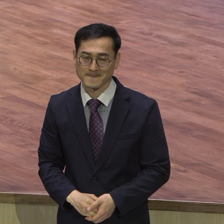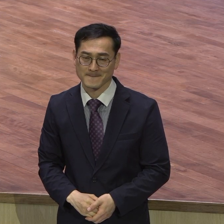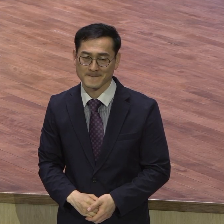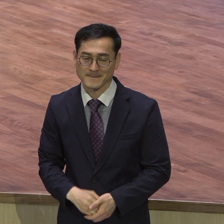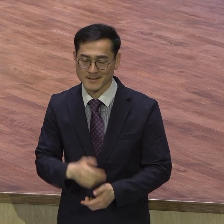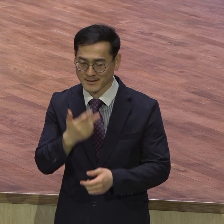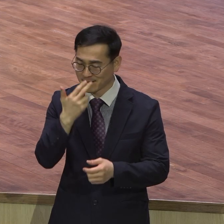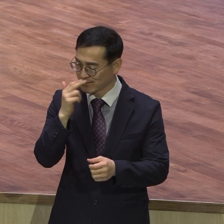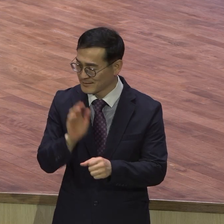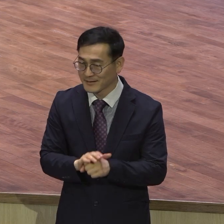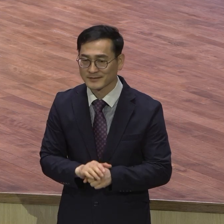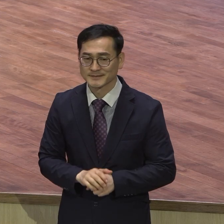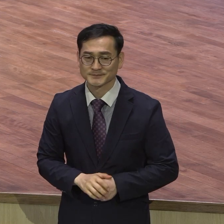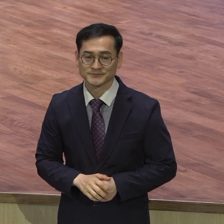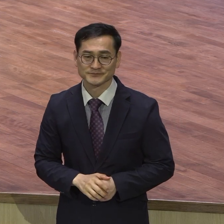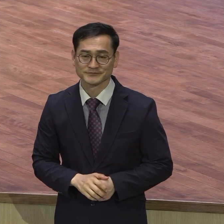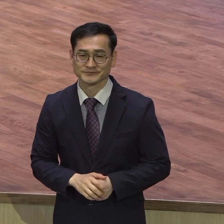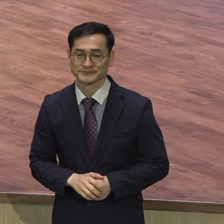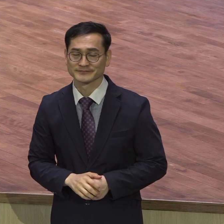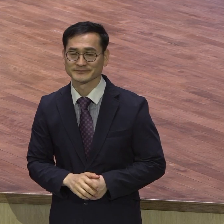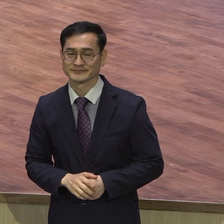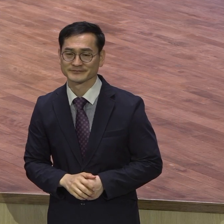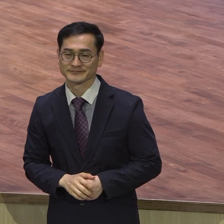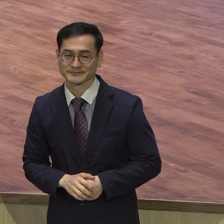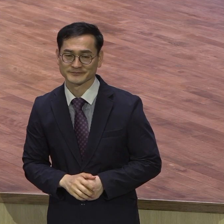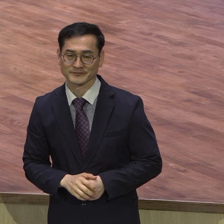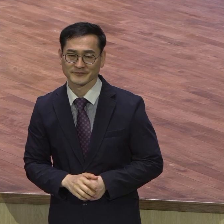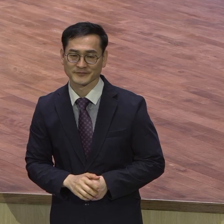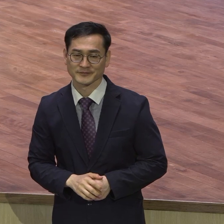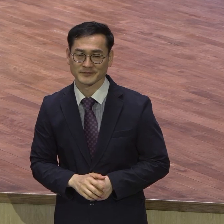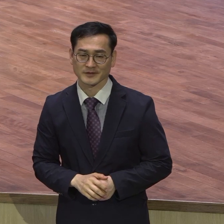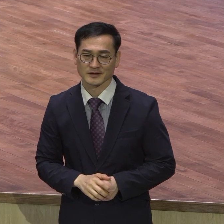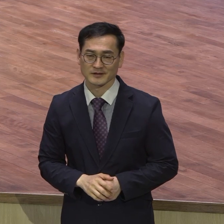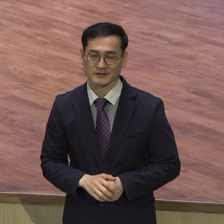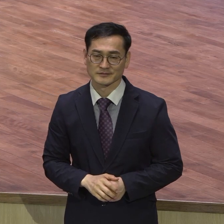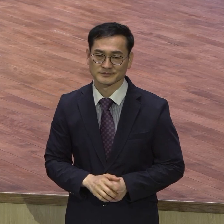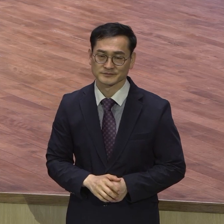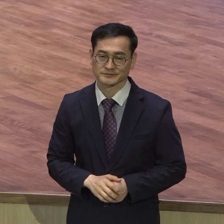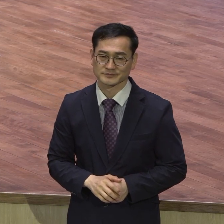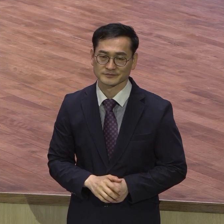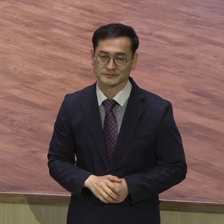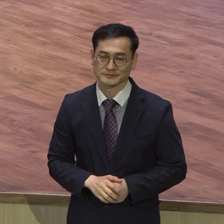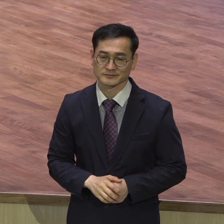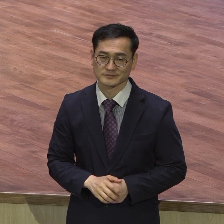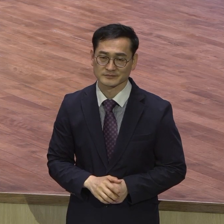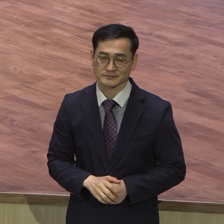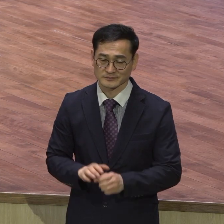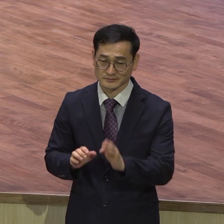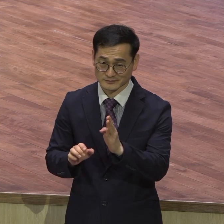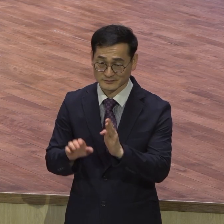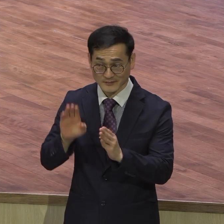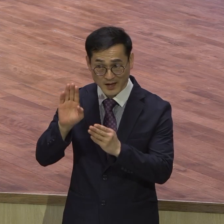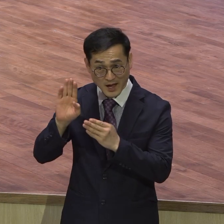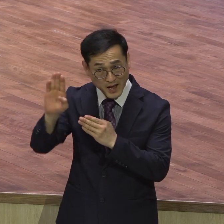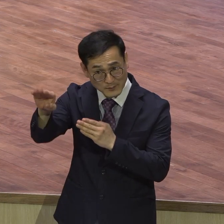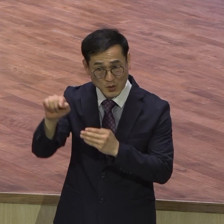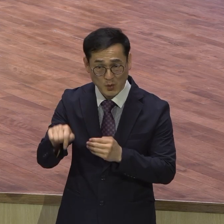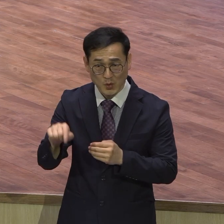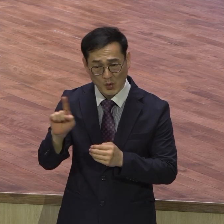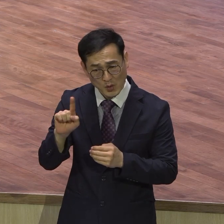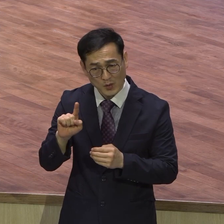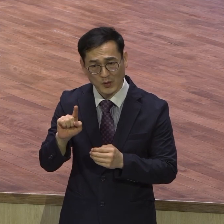이런 상황 속에서 우리가 교회적으로도 새로운 환경을 대비하는 목표적 접근을 지금 우리가